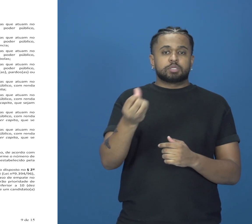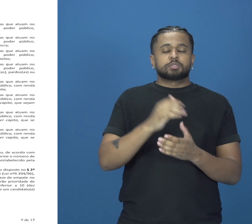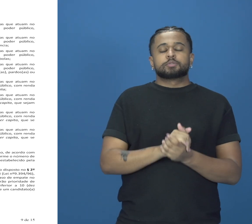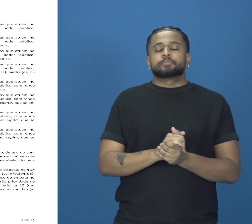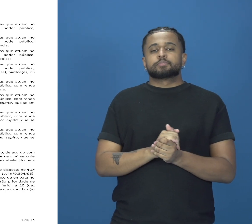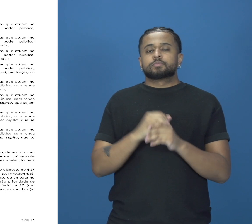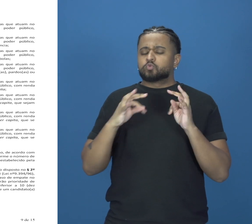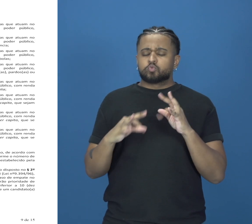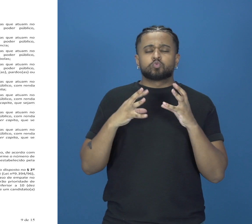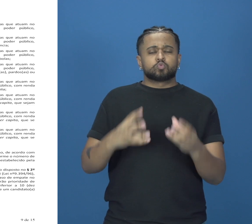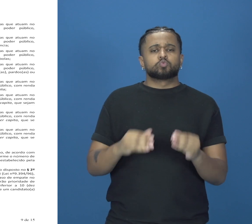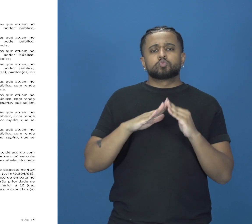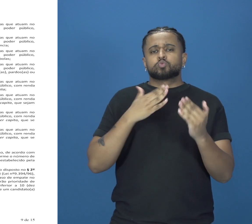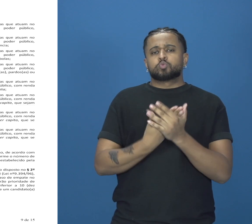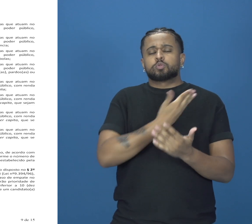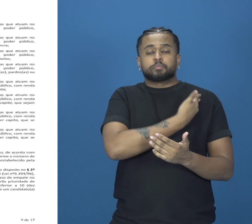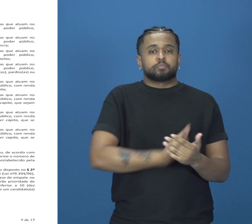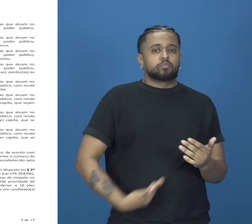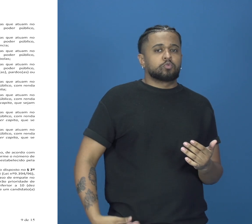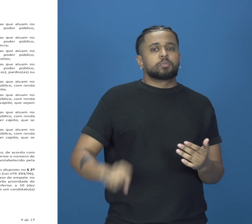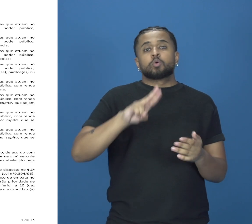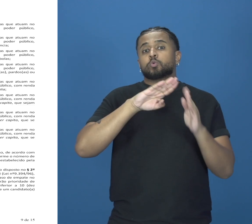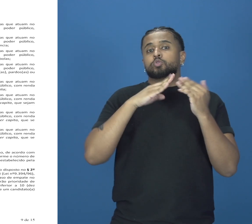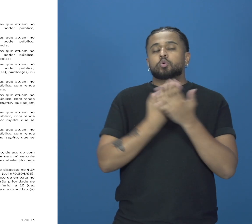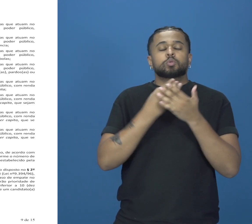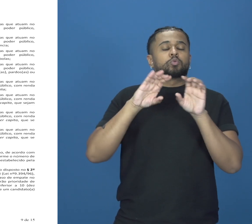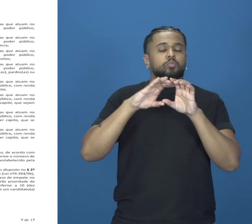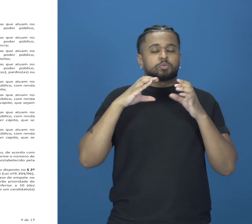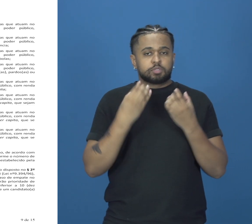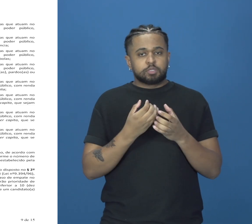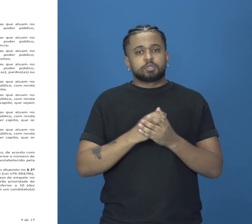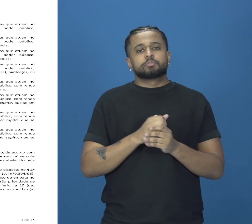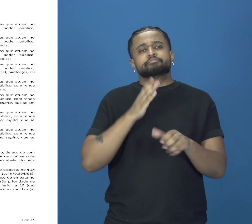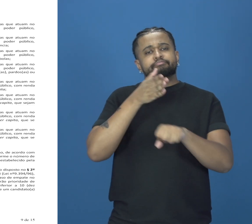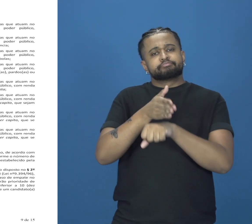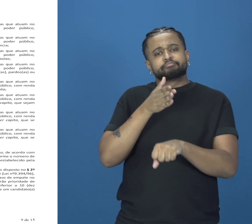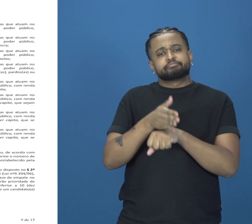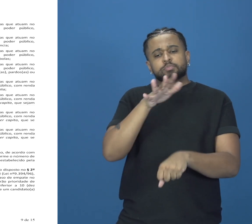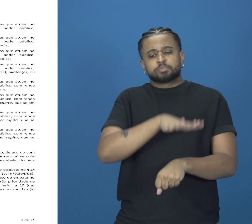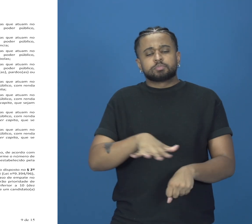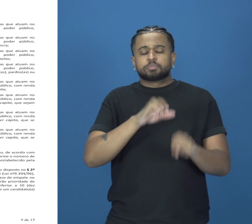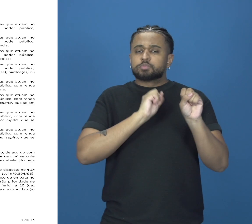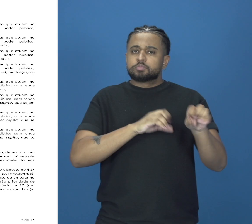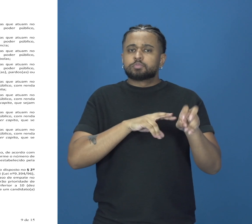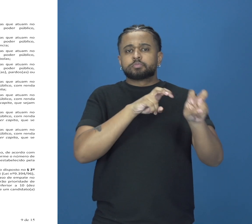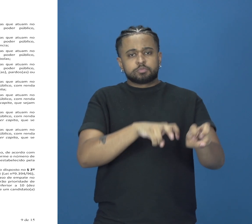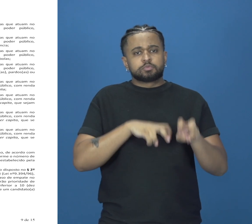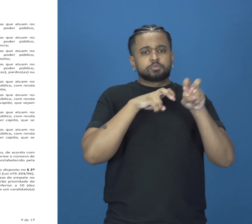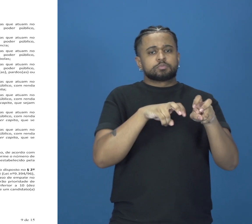7.4.2.6. Integralmente em escola pública ou em escolas comunitárias que atuam no âmbito da educação do